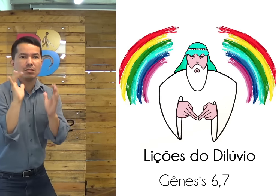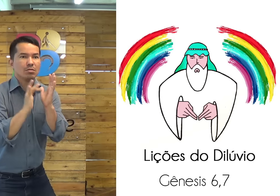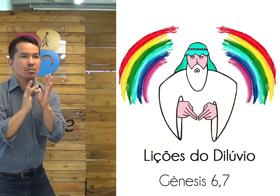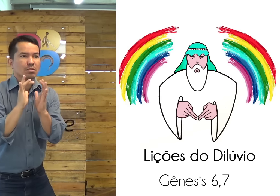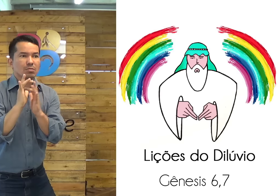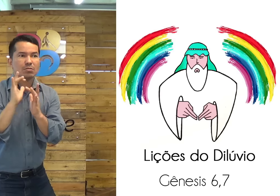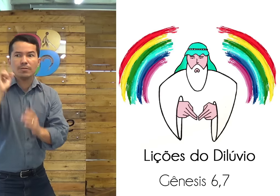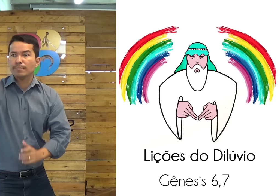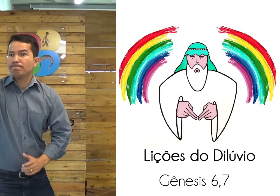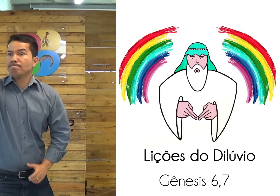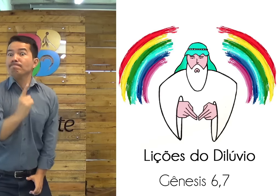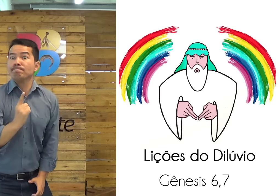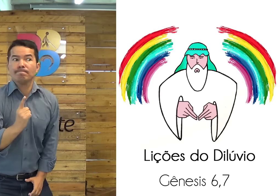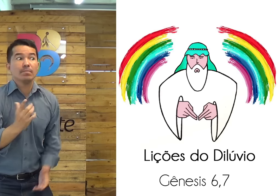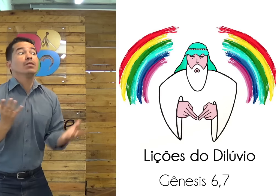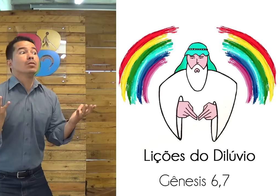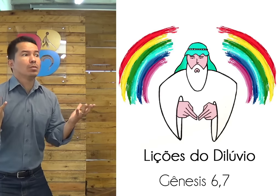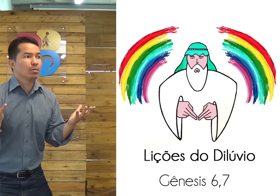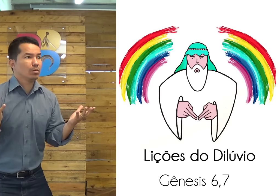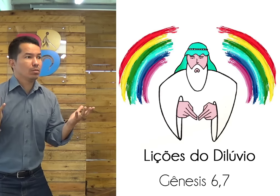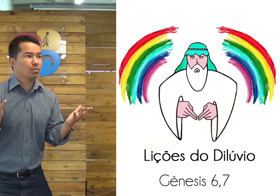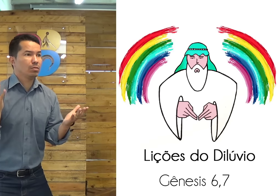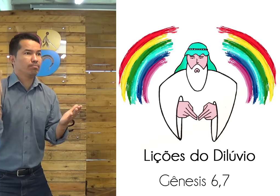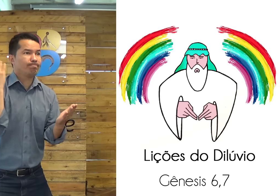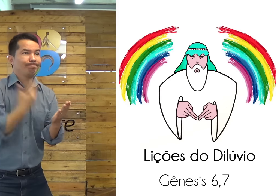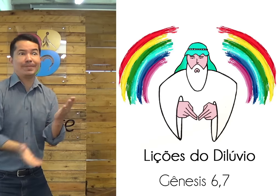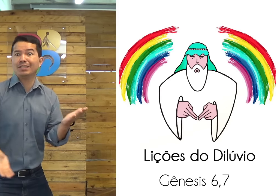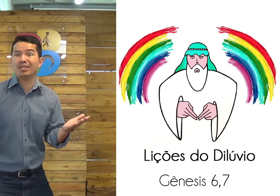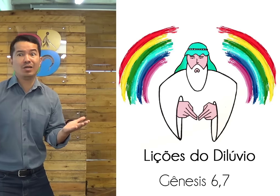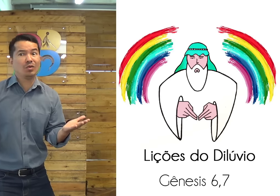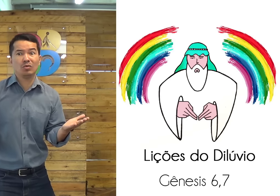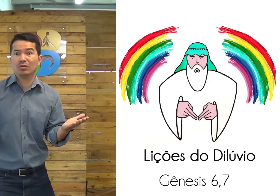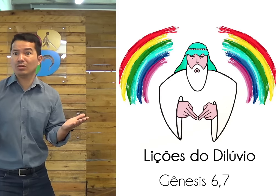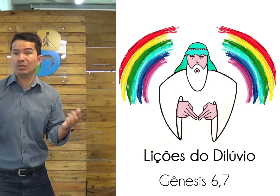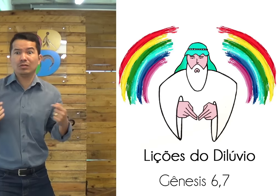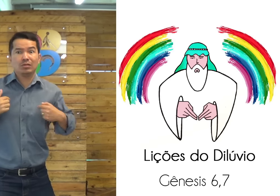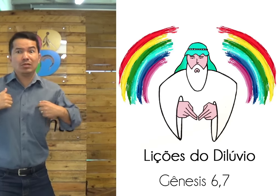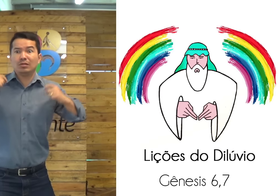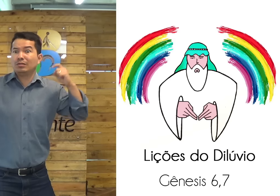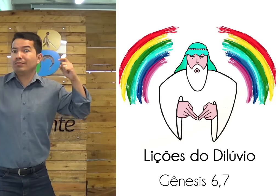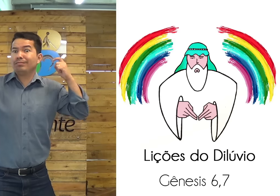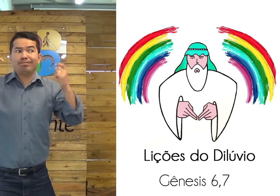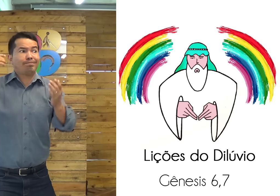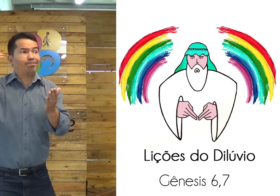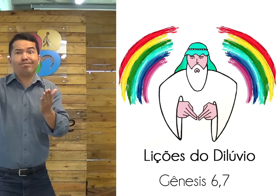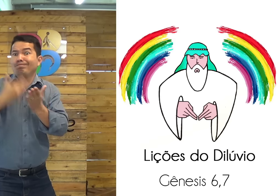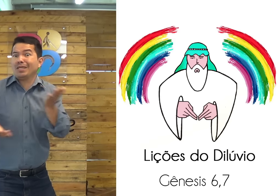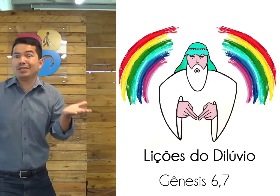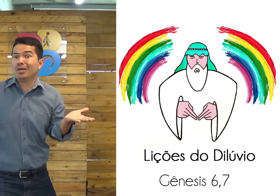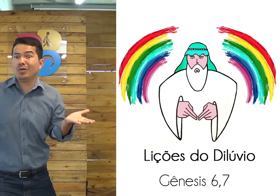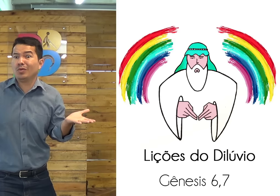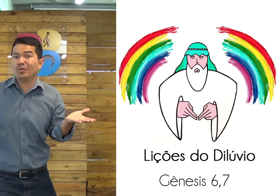e se Jesus Volta eles vão se perder e eu me preocupo com